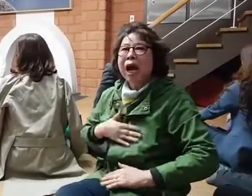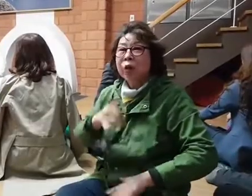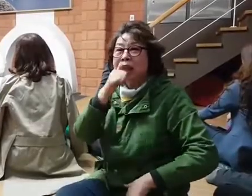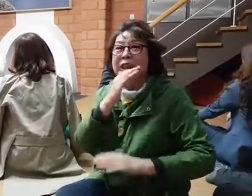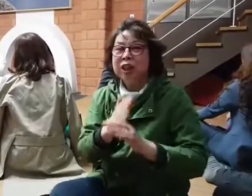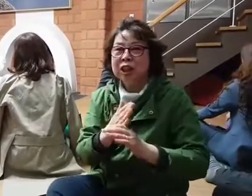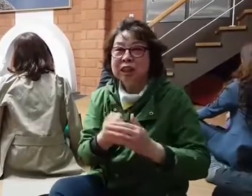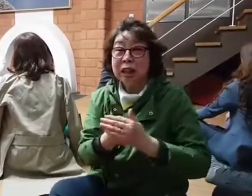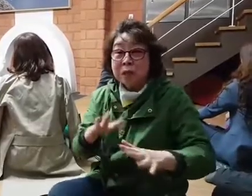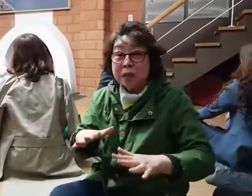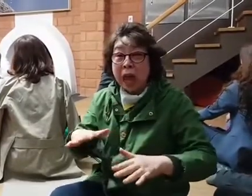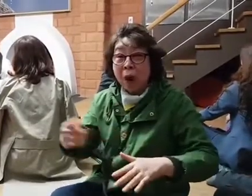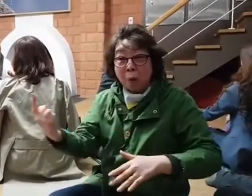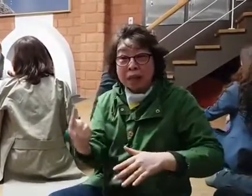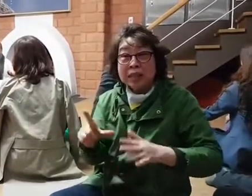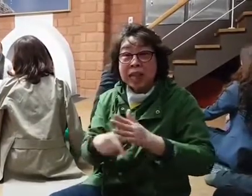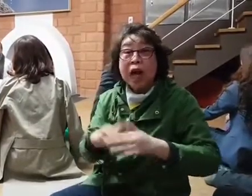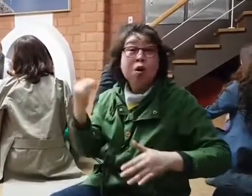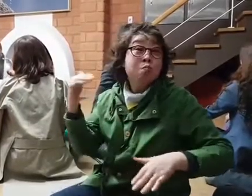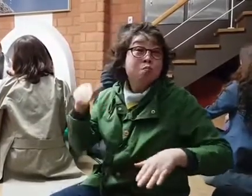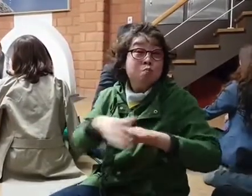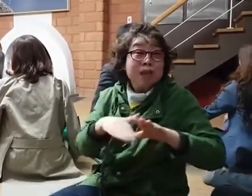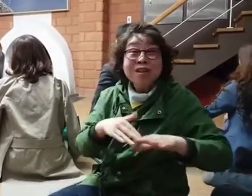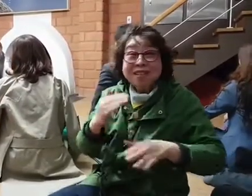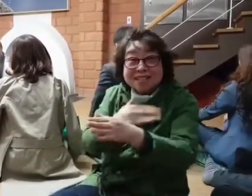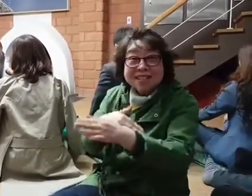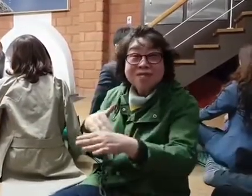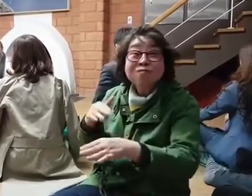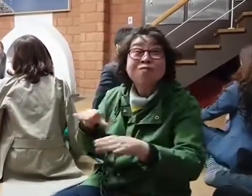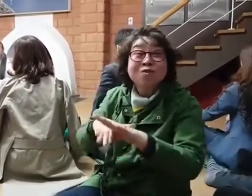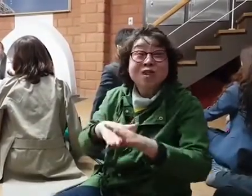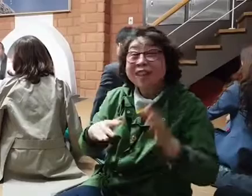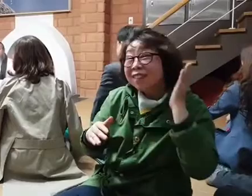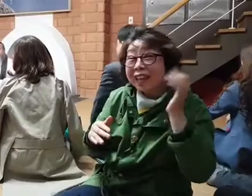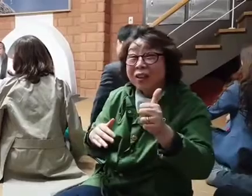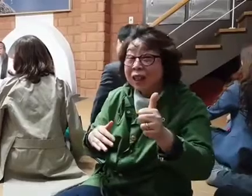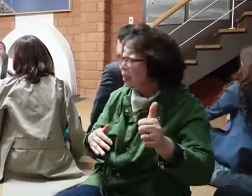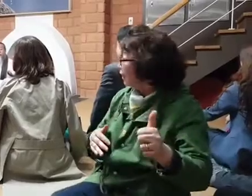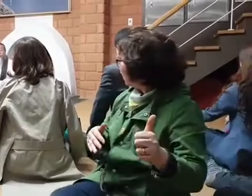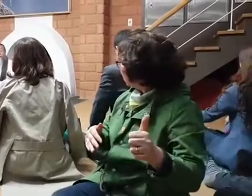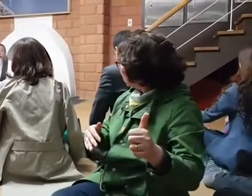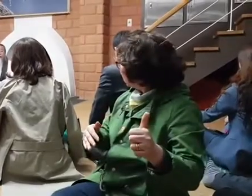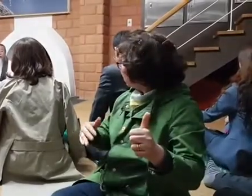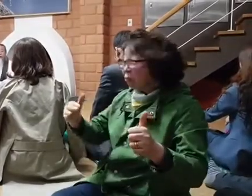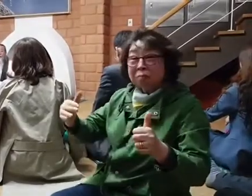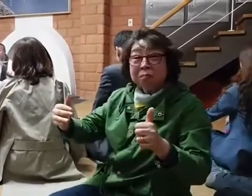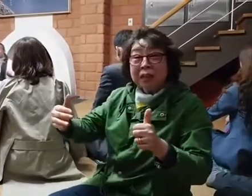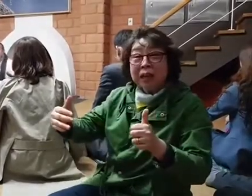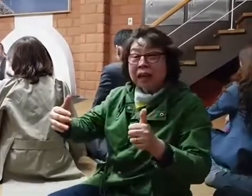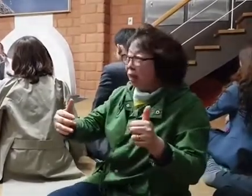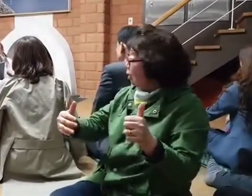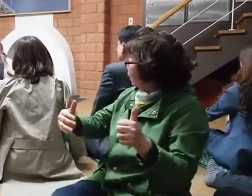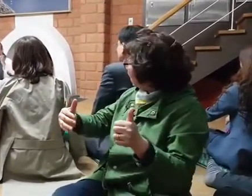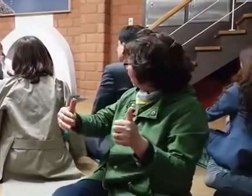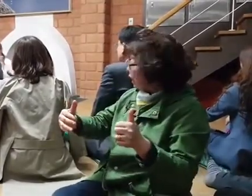그래서 요번에 이렇게 해서 문 대통령이 그렇게 우리가 조금 이렇게 진보 좌파